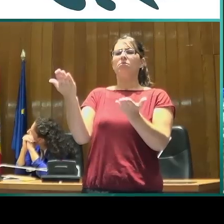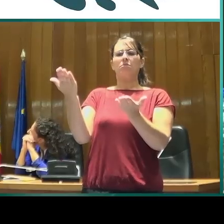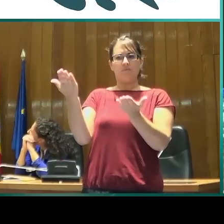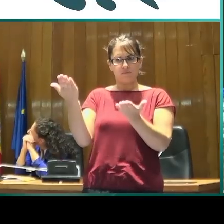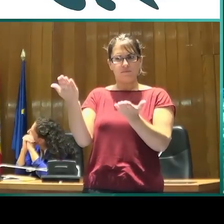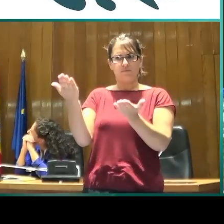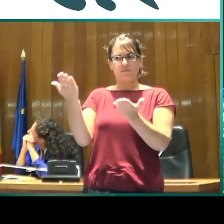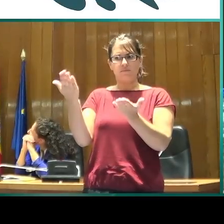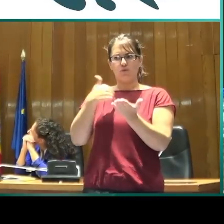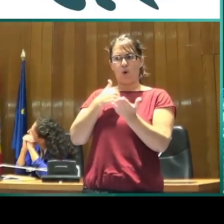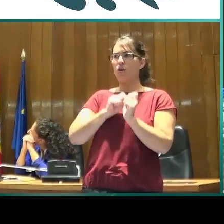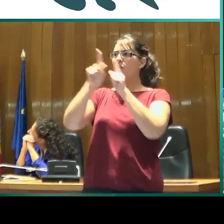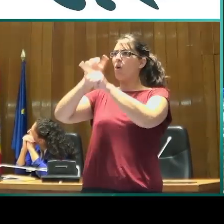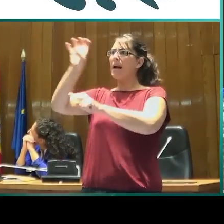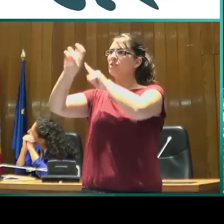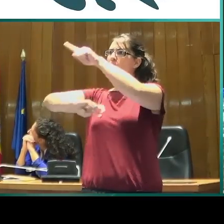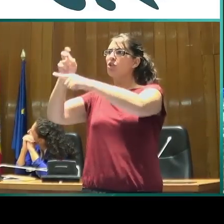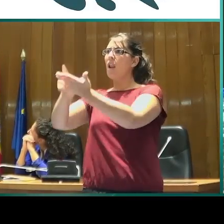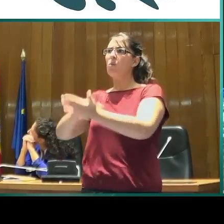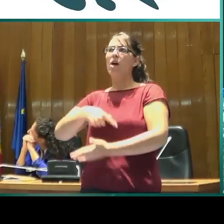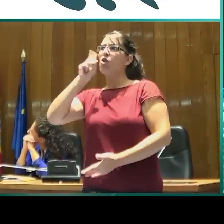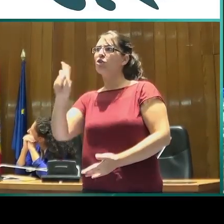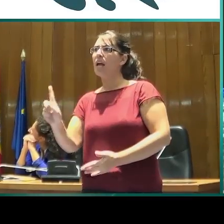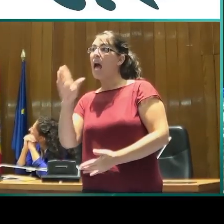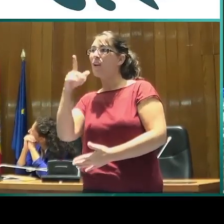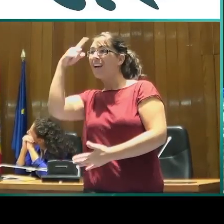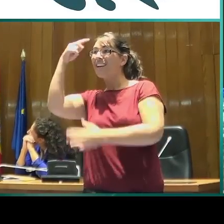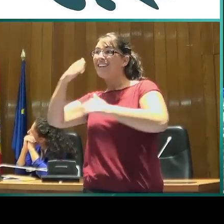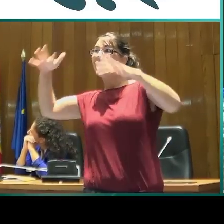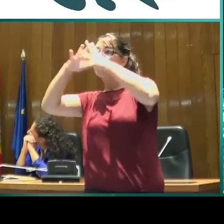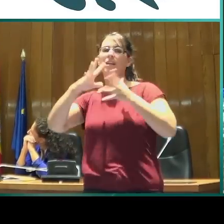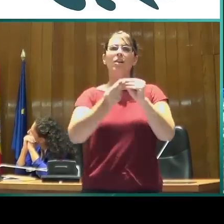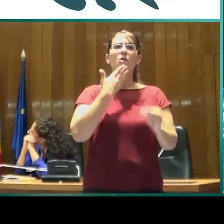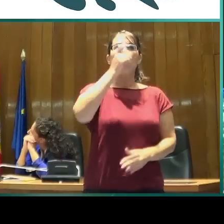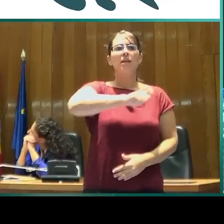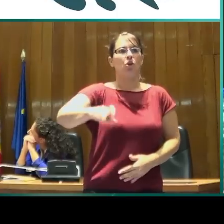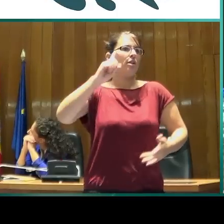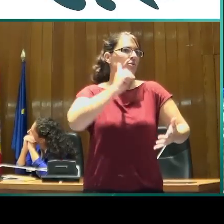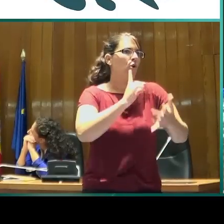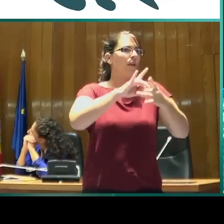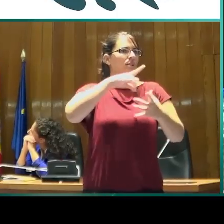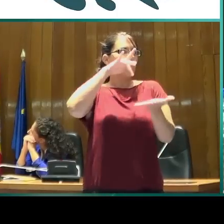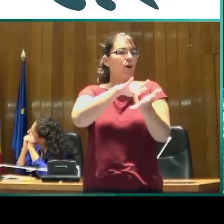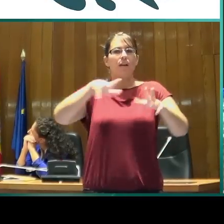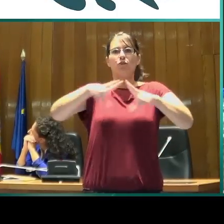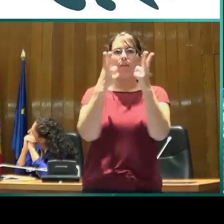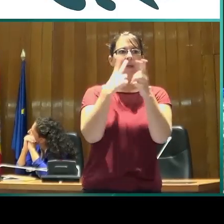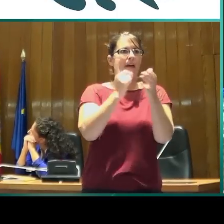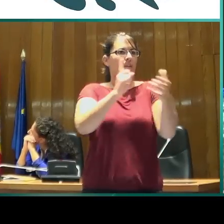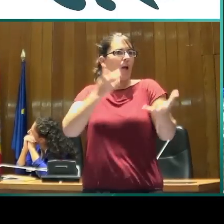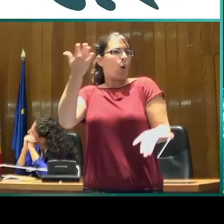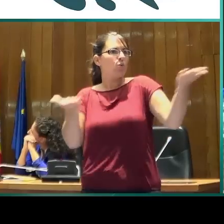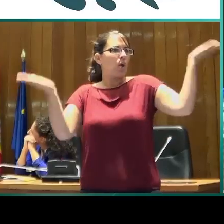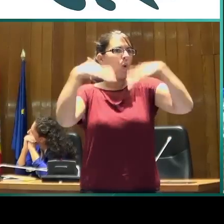el millón de personas sordas cuando se encuentran con una sociedad inadaptada, injusta y poco solidaria que les excluye de la igualdad de